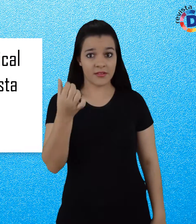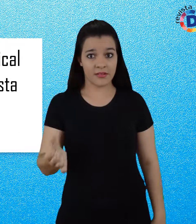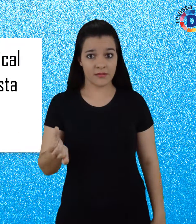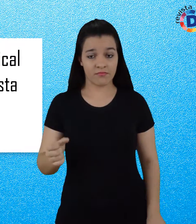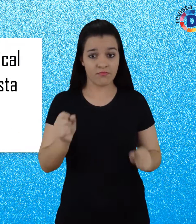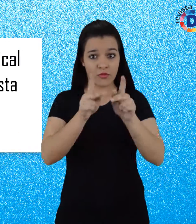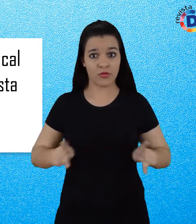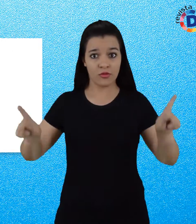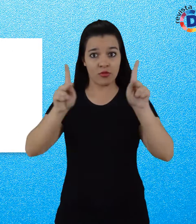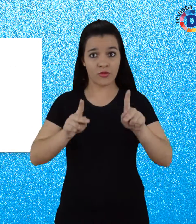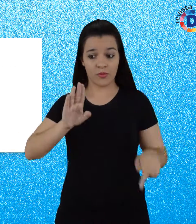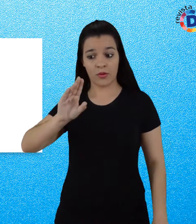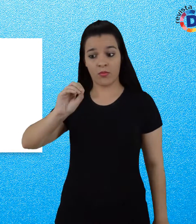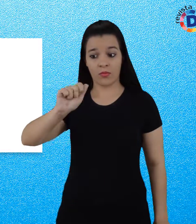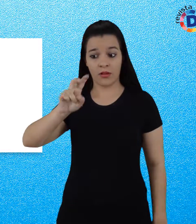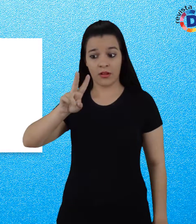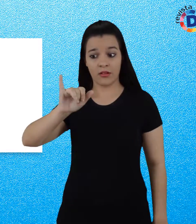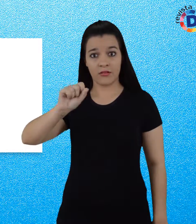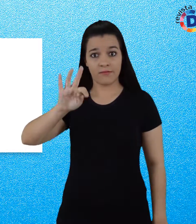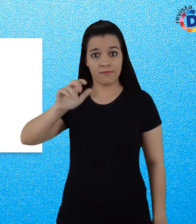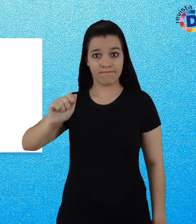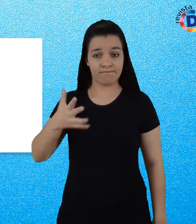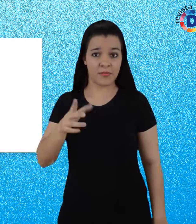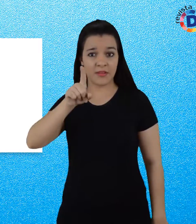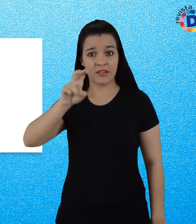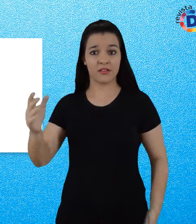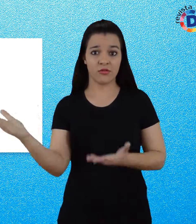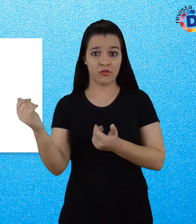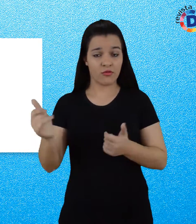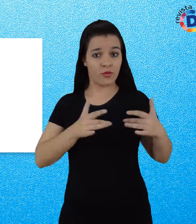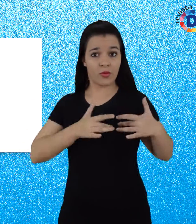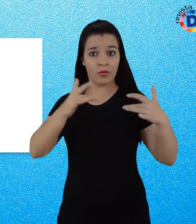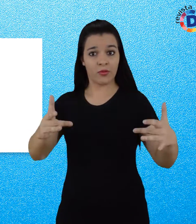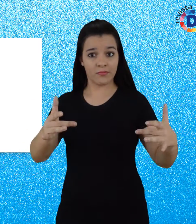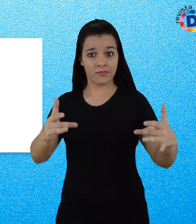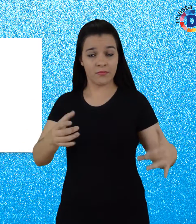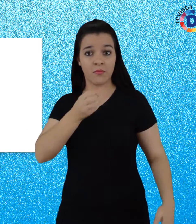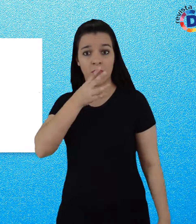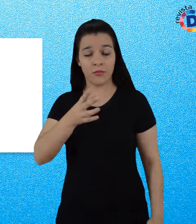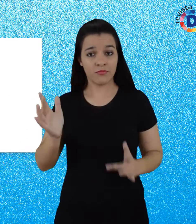dia 16, no Boa Vista Shopping, cerca de 15 jovens da ONG Social Bom Jesus